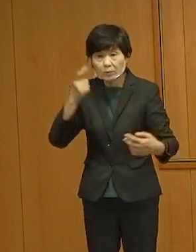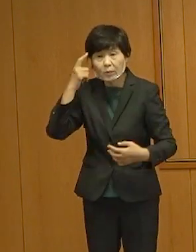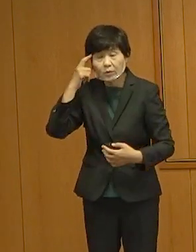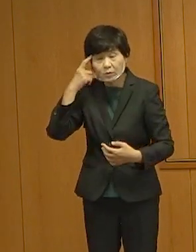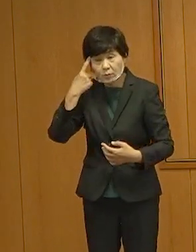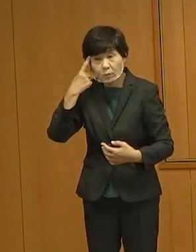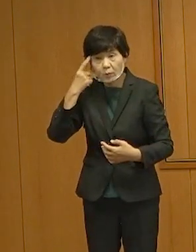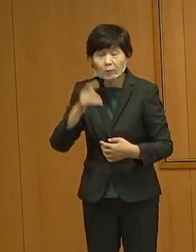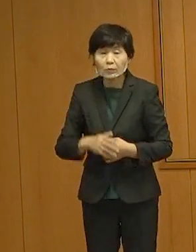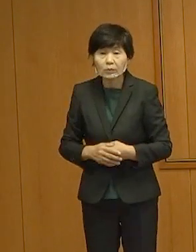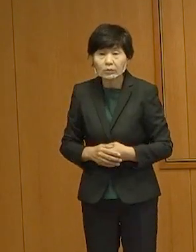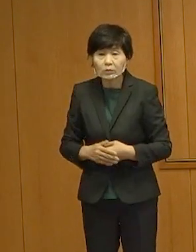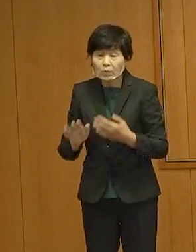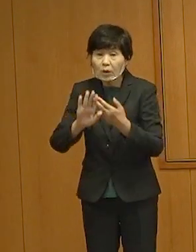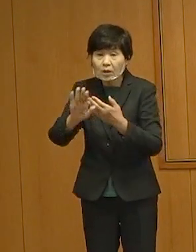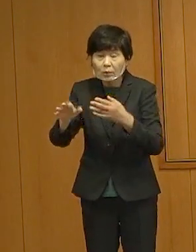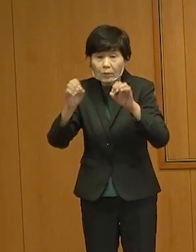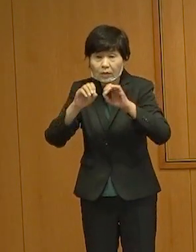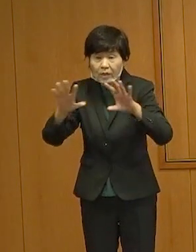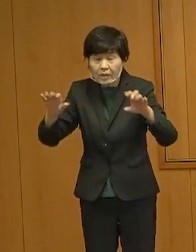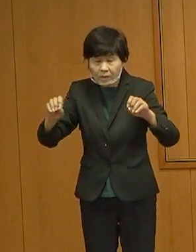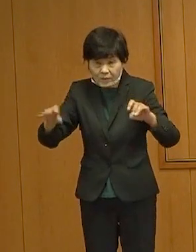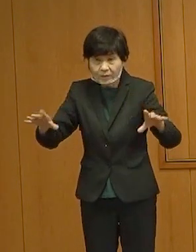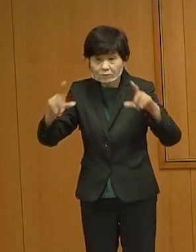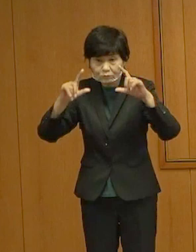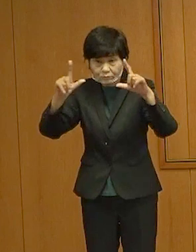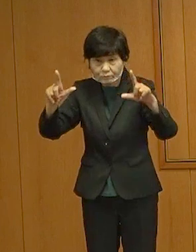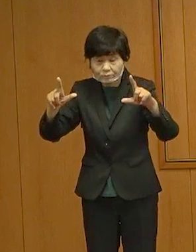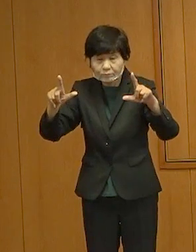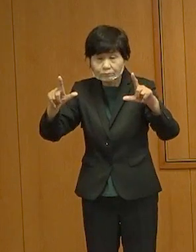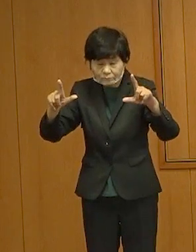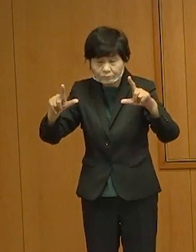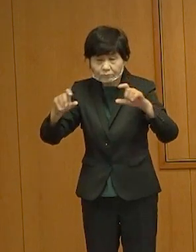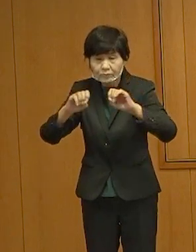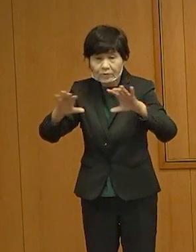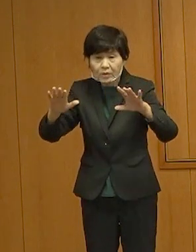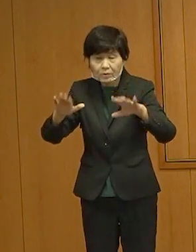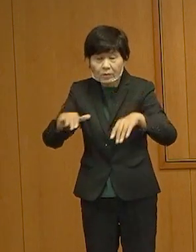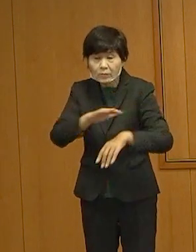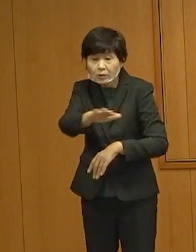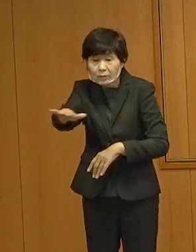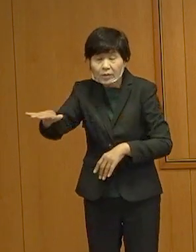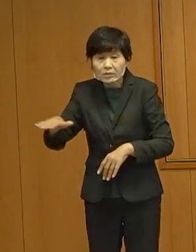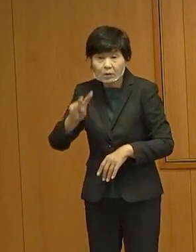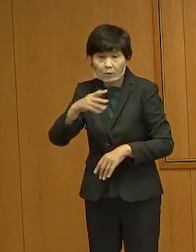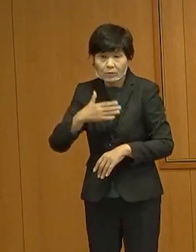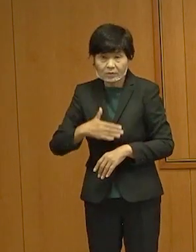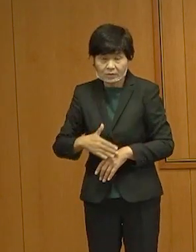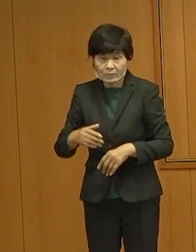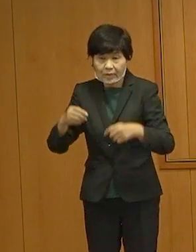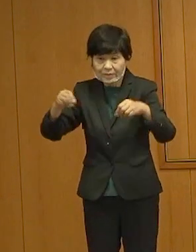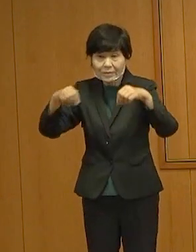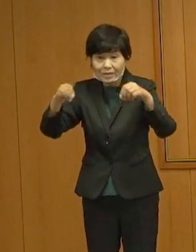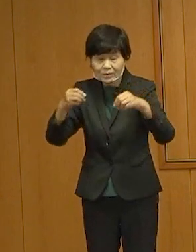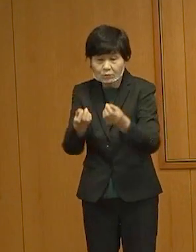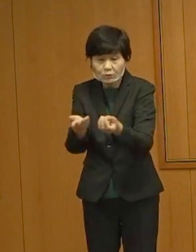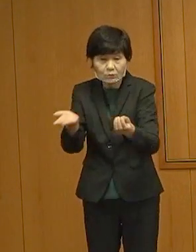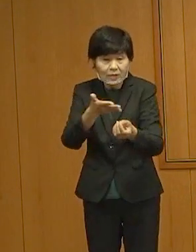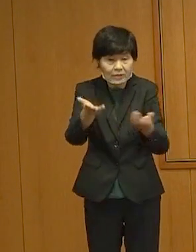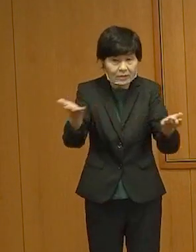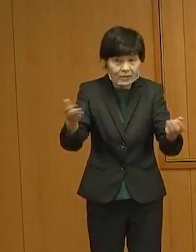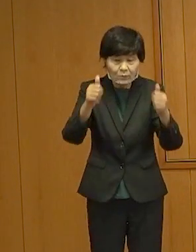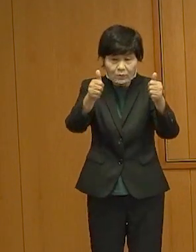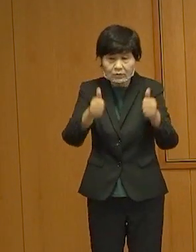啓発というのが結構皆さんご理解をいただいたり、チラシを配ったりポスターを出したりっていうことをし